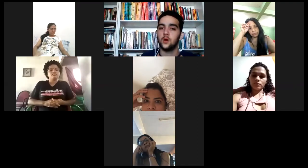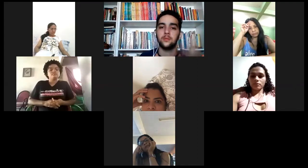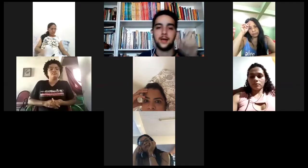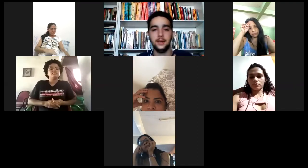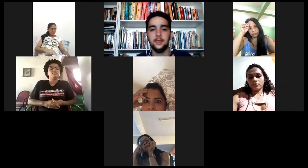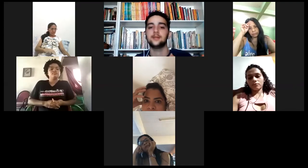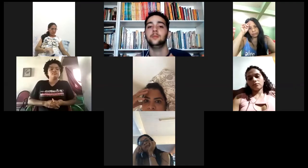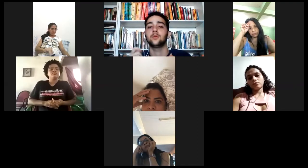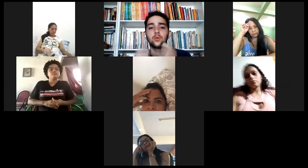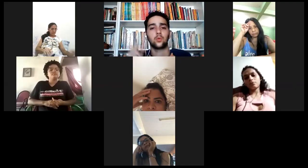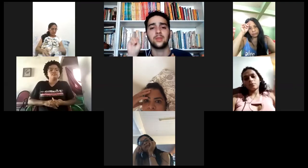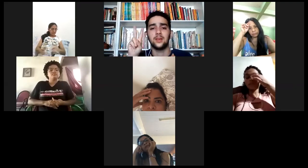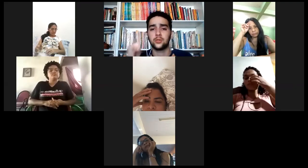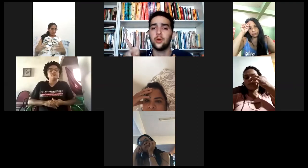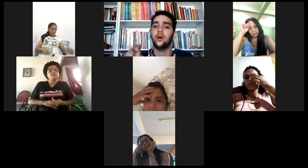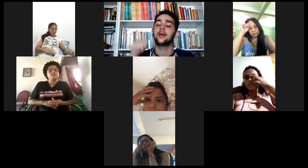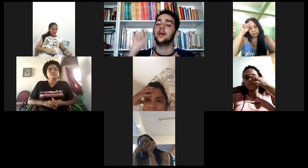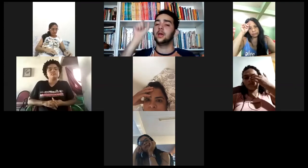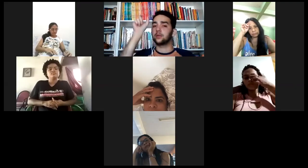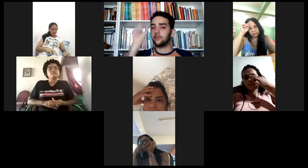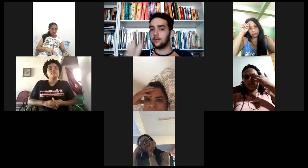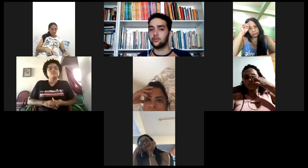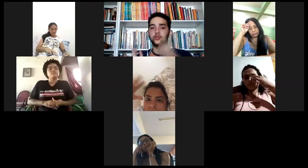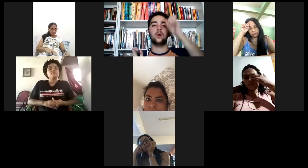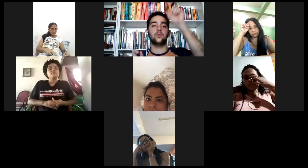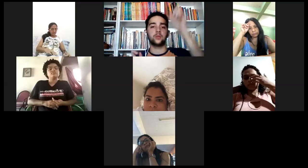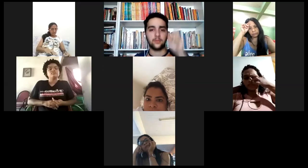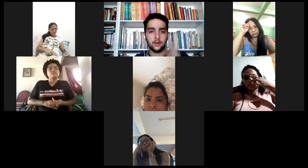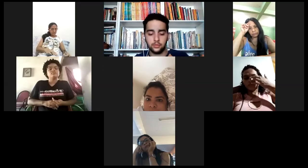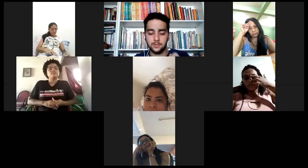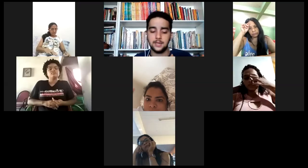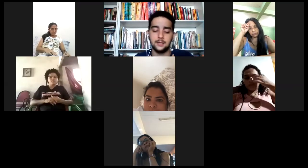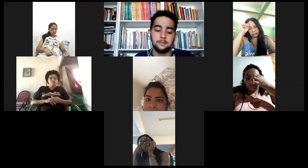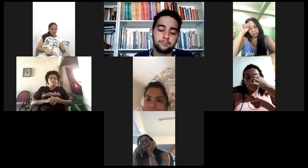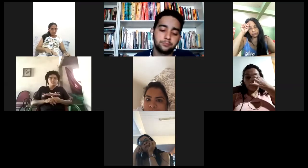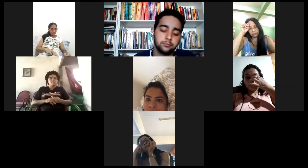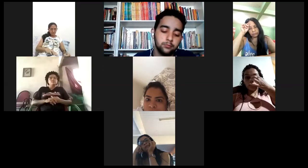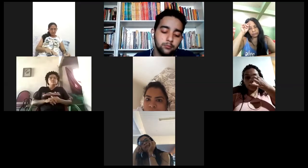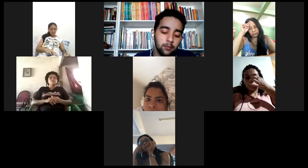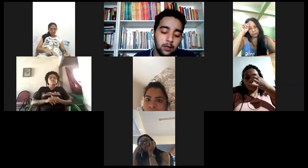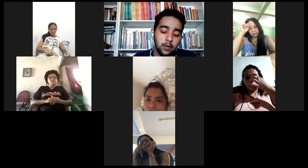de João e Maria, e sempre quando eu contar a história, eu vou estar falando de João ou vou estar falando de Maria.